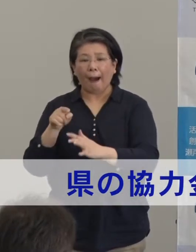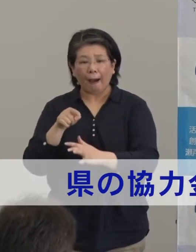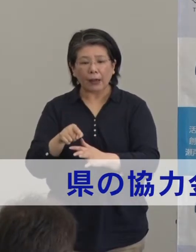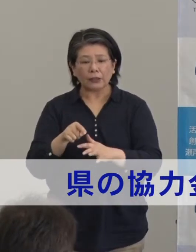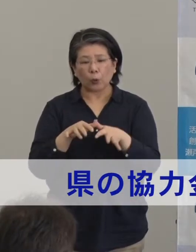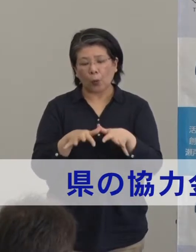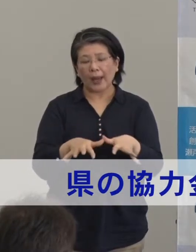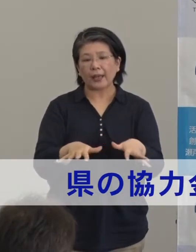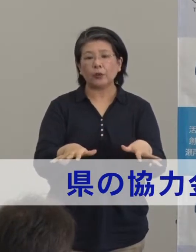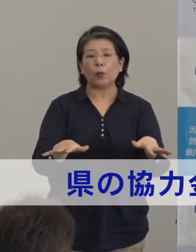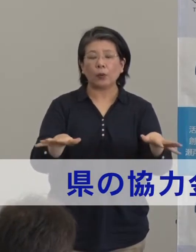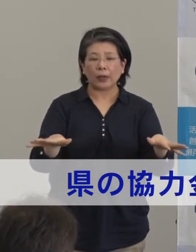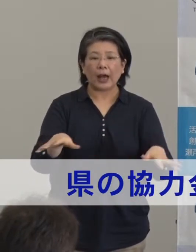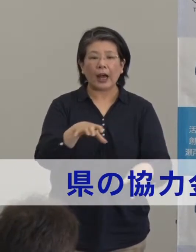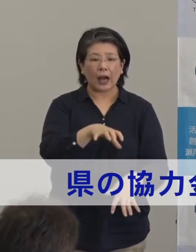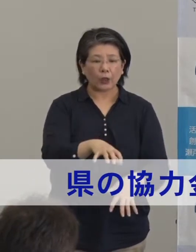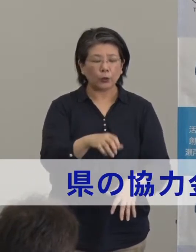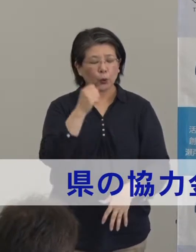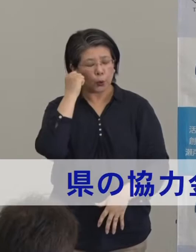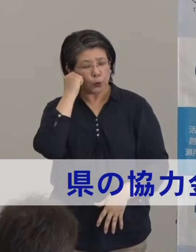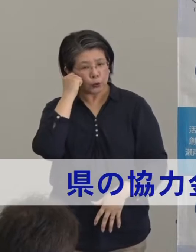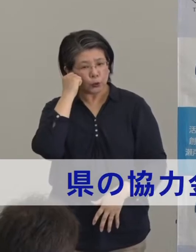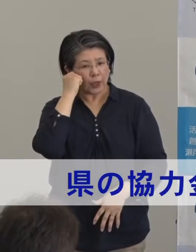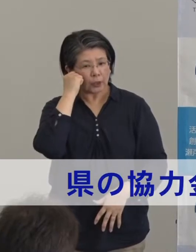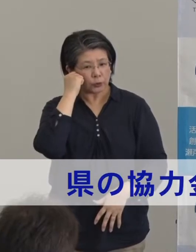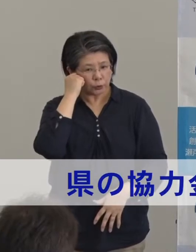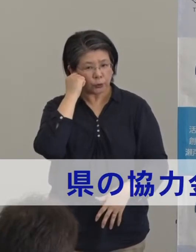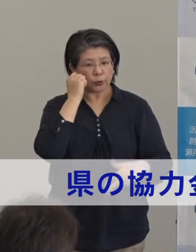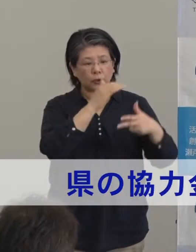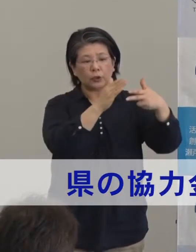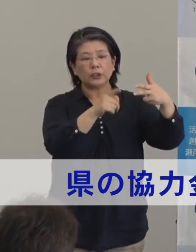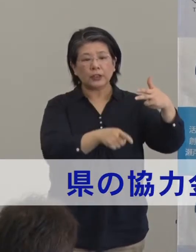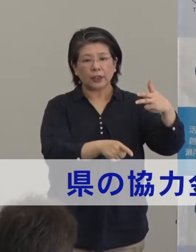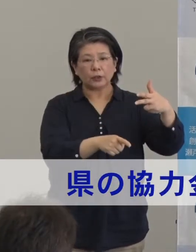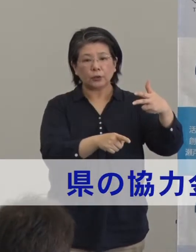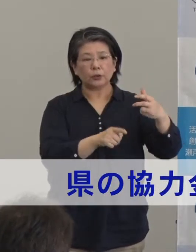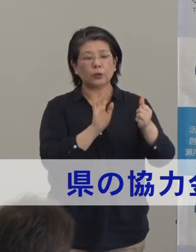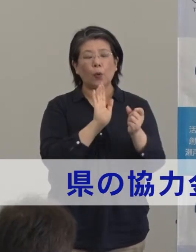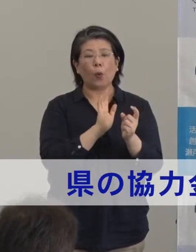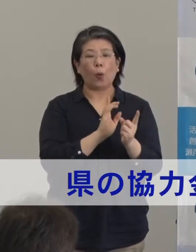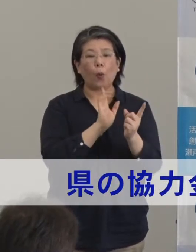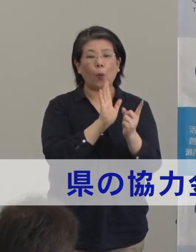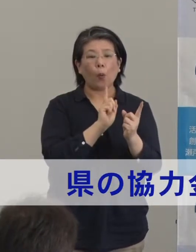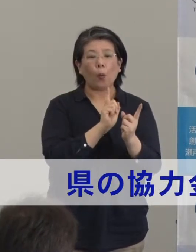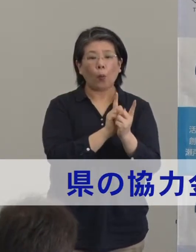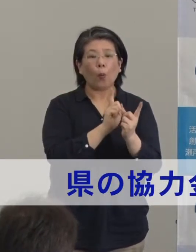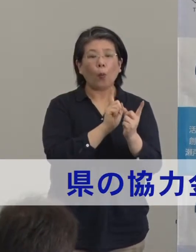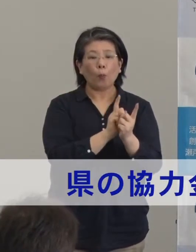て、受けております宿泊業者に対する応援金みたいなものも、措置した